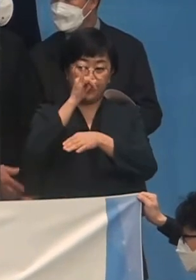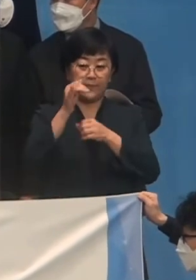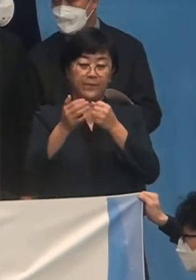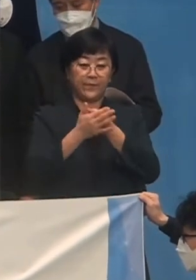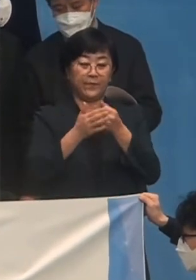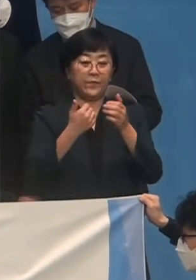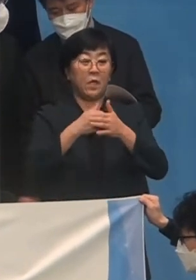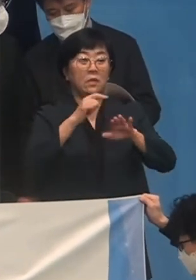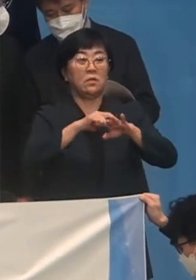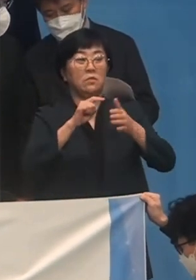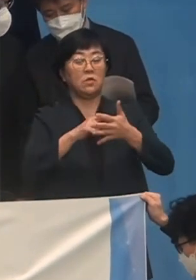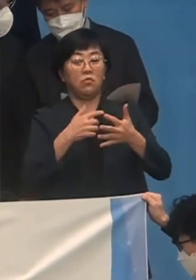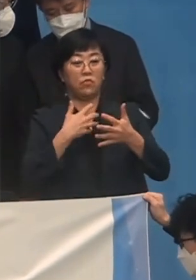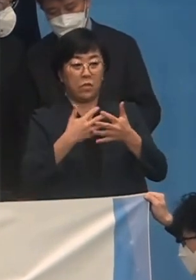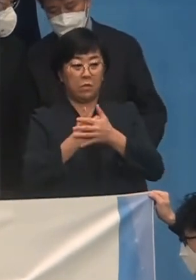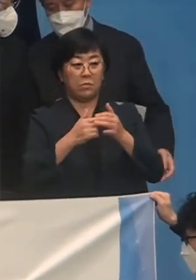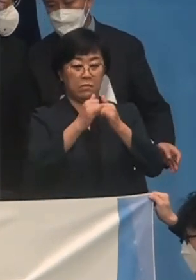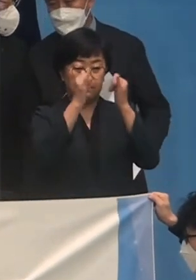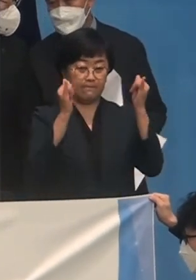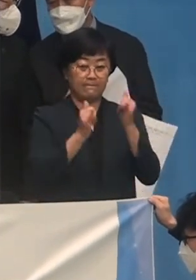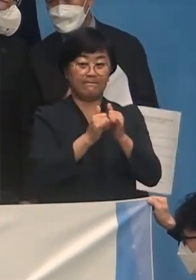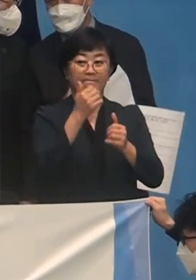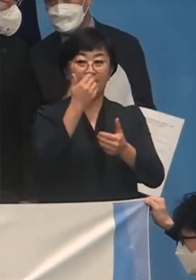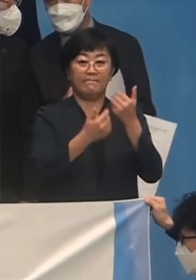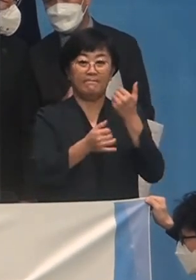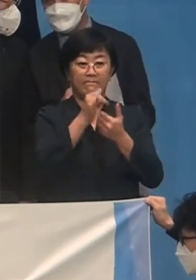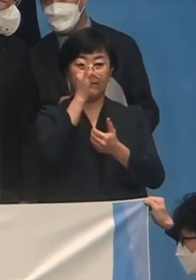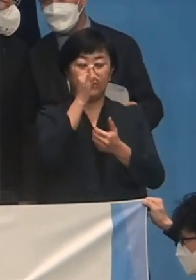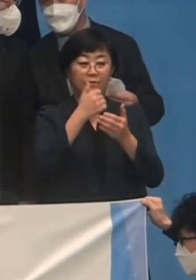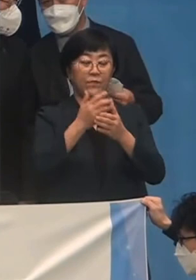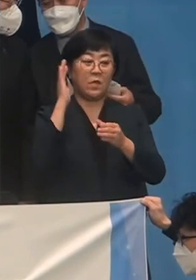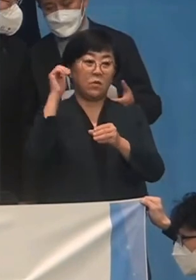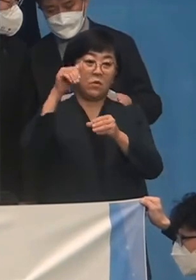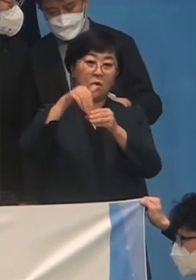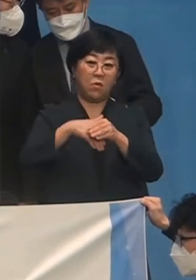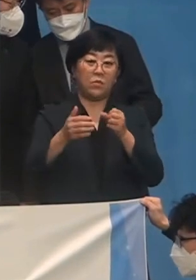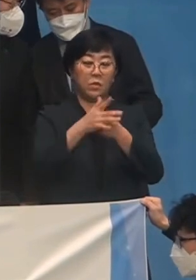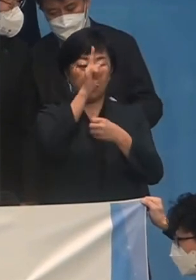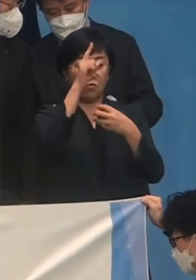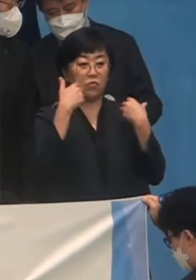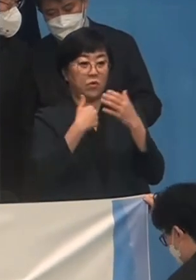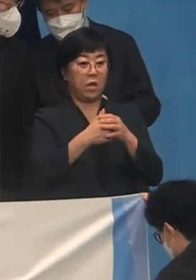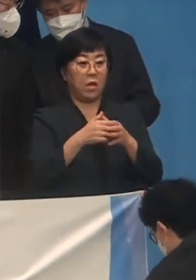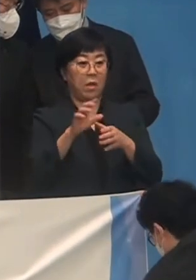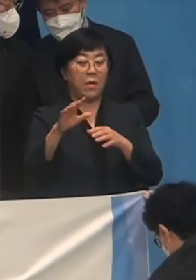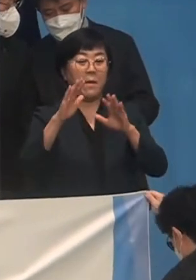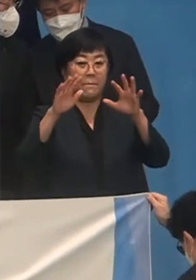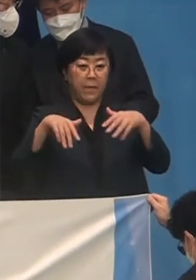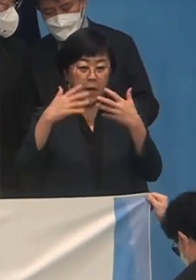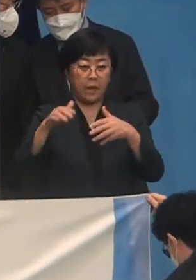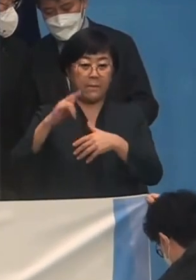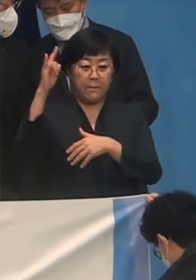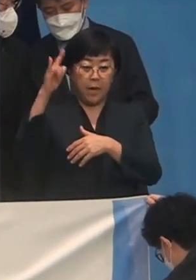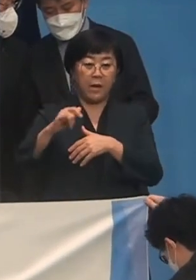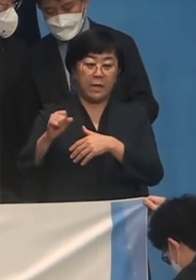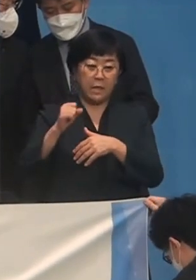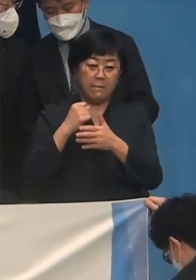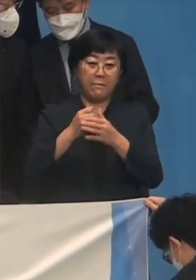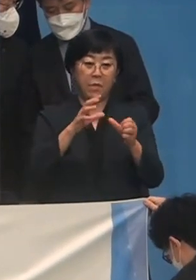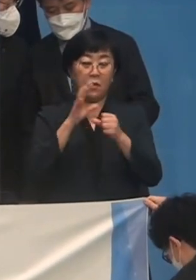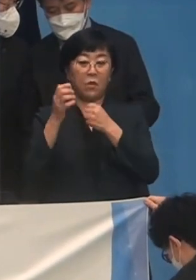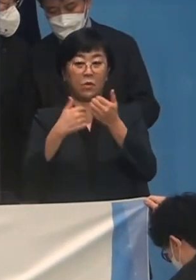인한 심리적 불안, 사회적 갈등을 겪으면서 대선적 차원에서 정부의 에너지 정책을 말없이 수용해